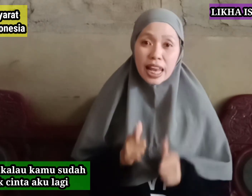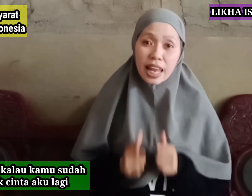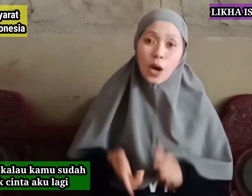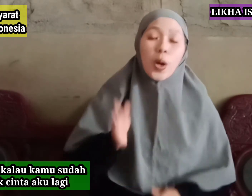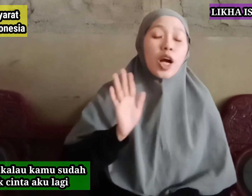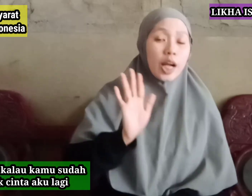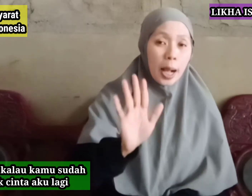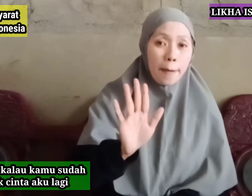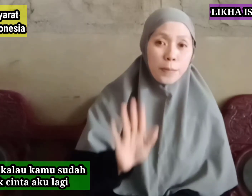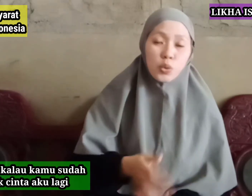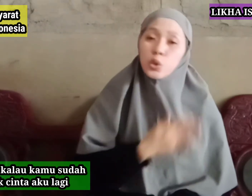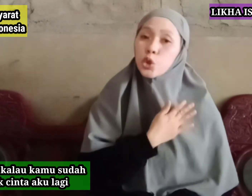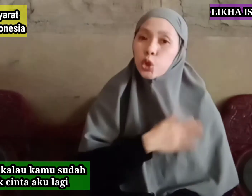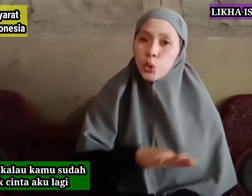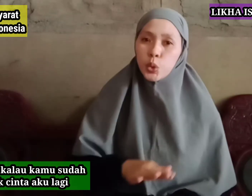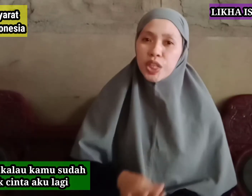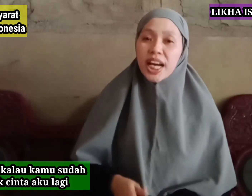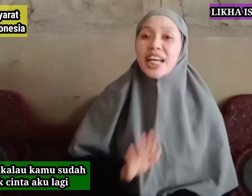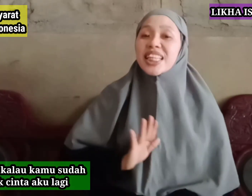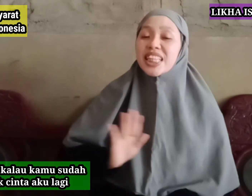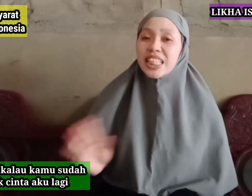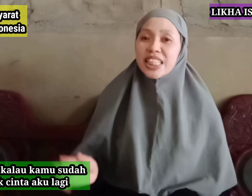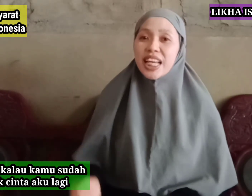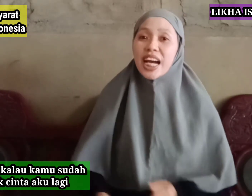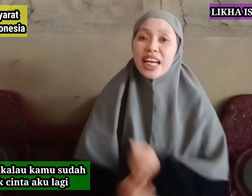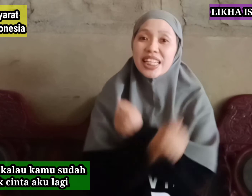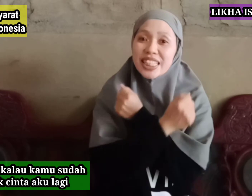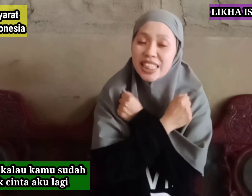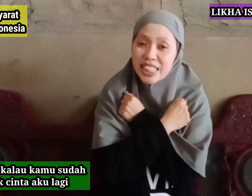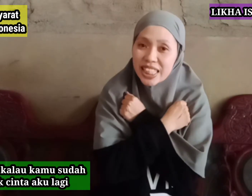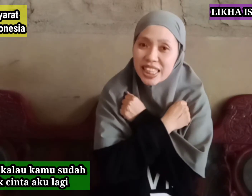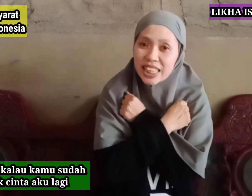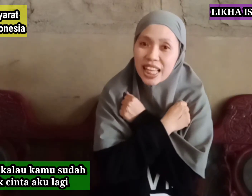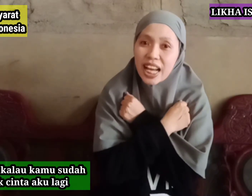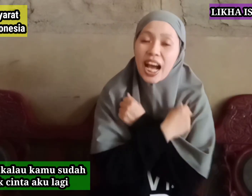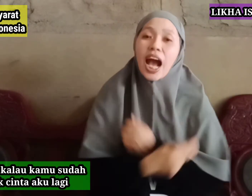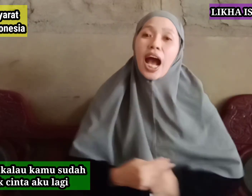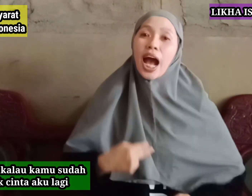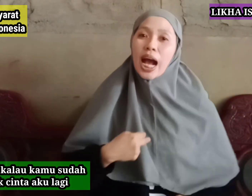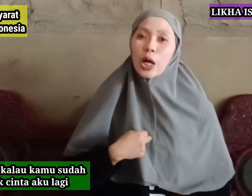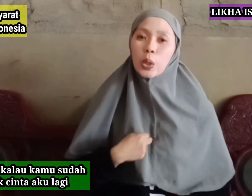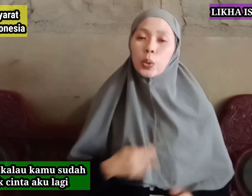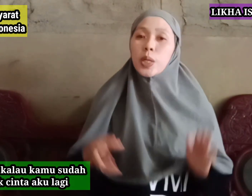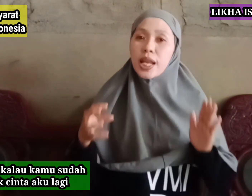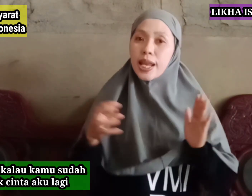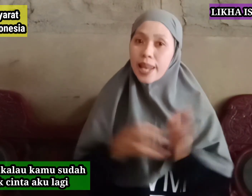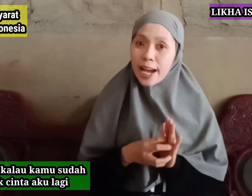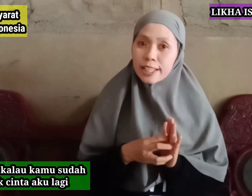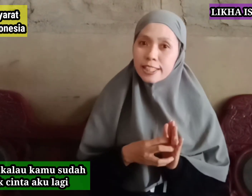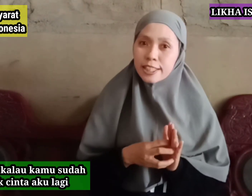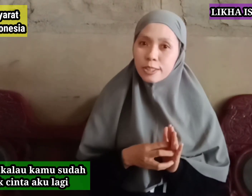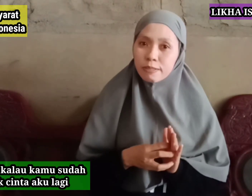kalau kamu sudah tidak cinta aku lagi gitu.